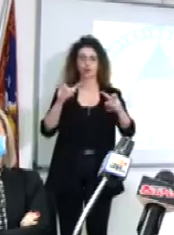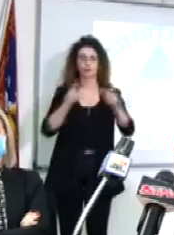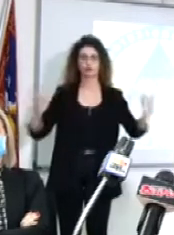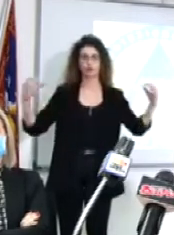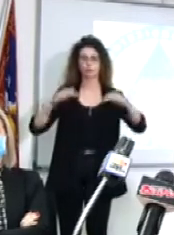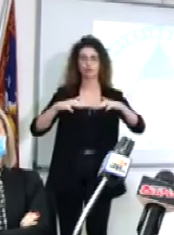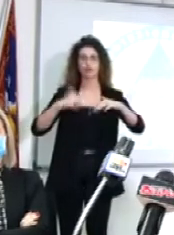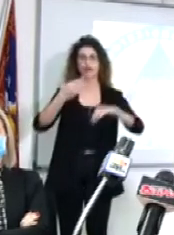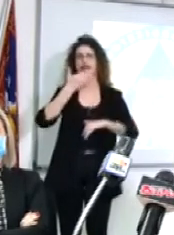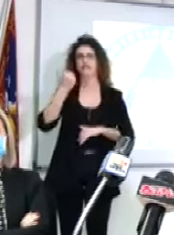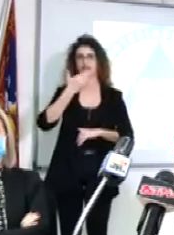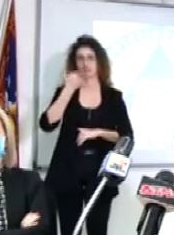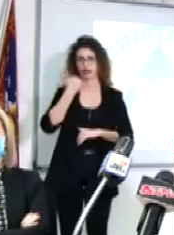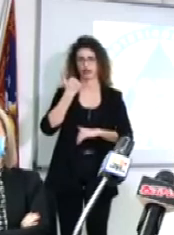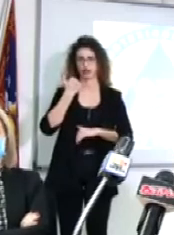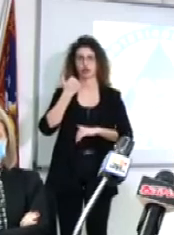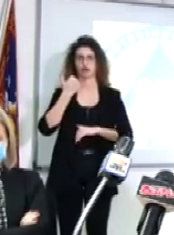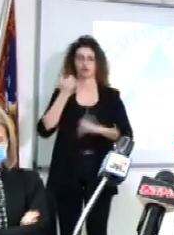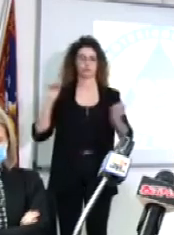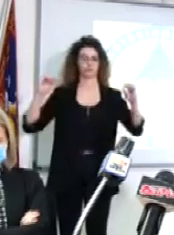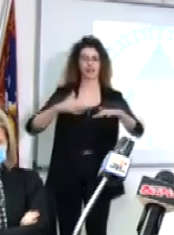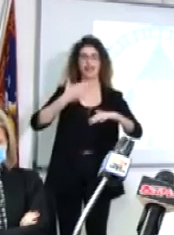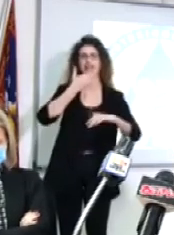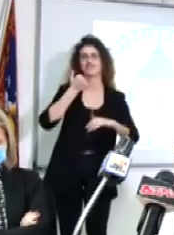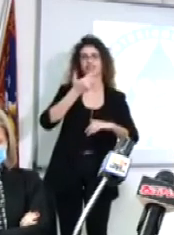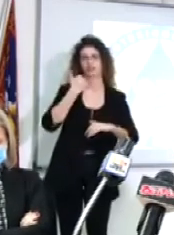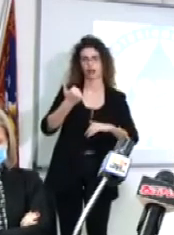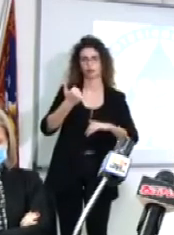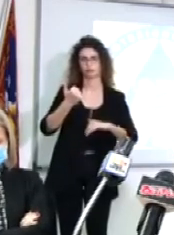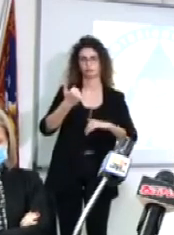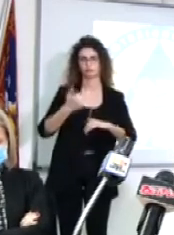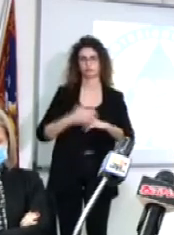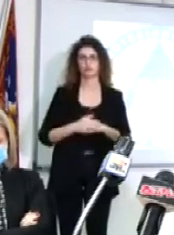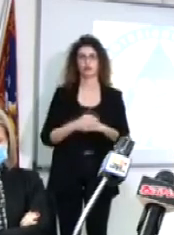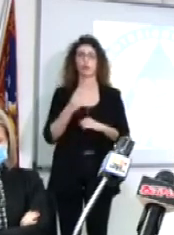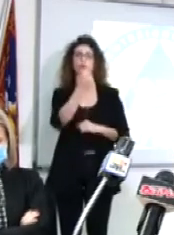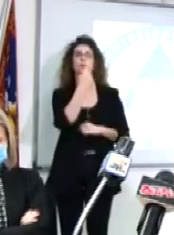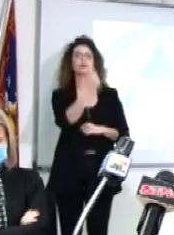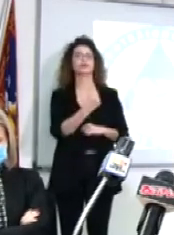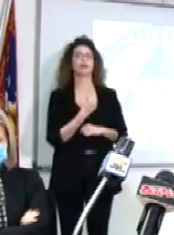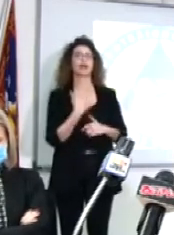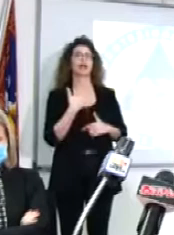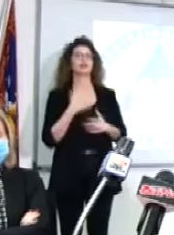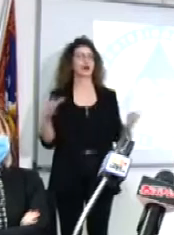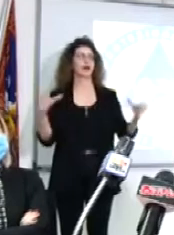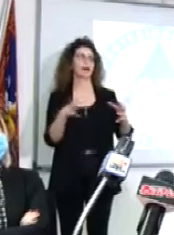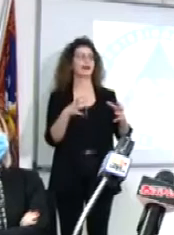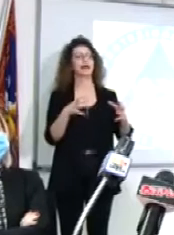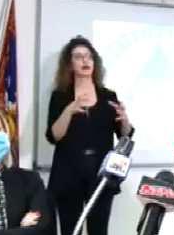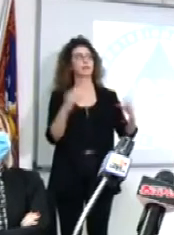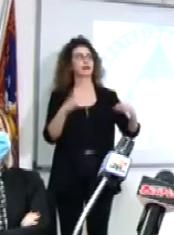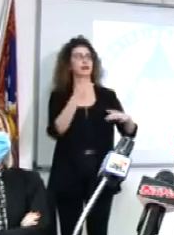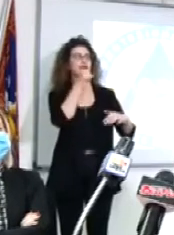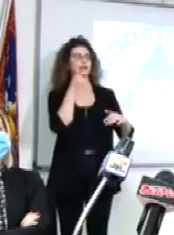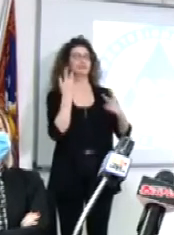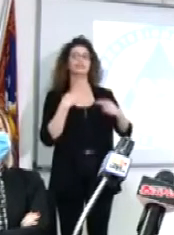quali è consentito solo l'asporto fino alle 22 e la consegna a domicilio negozi e centri commerciali aperti ma durante i giorni